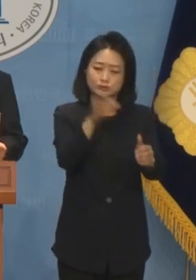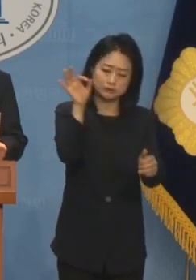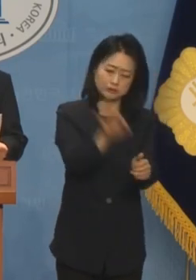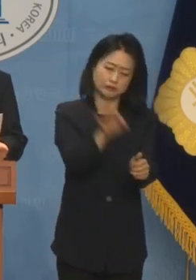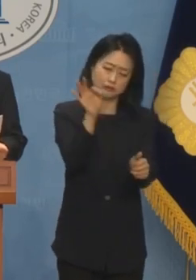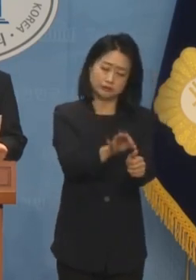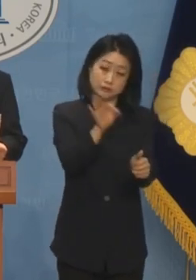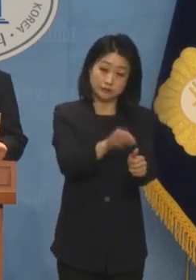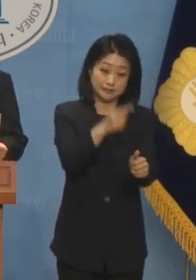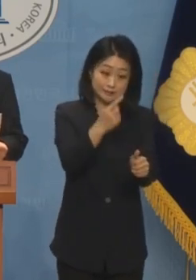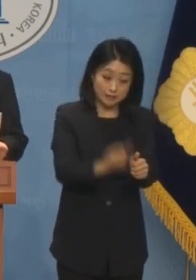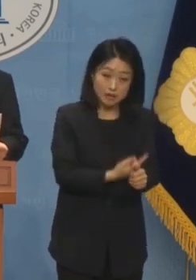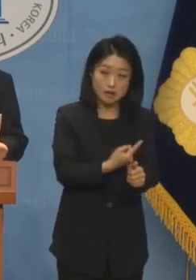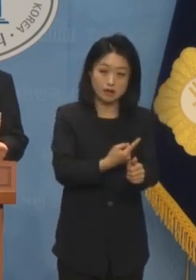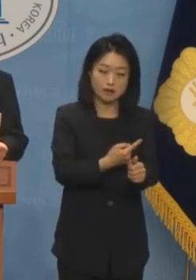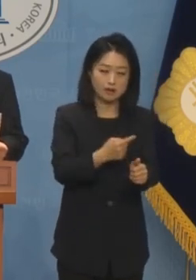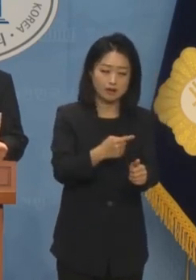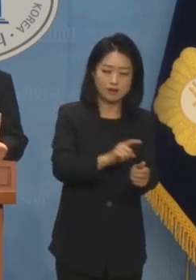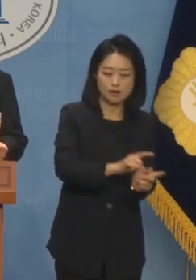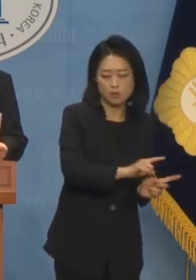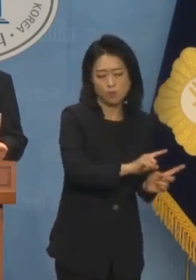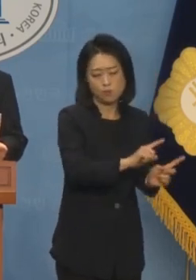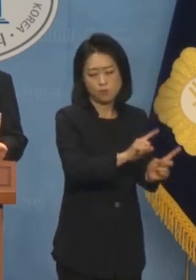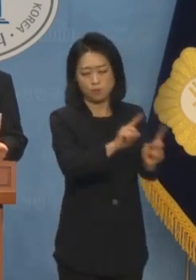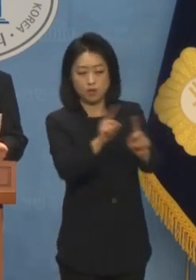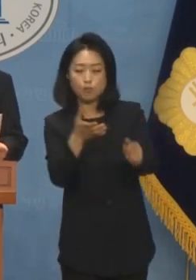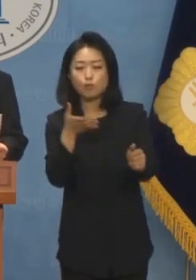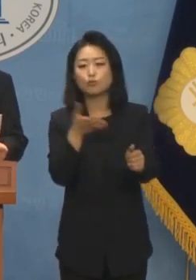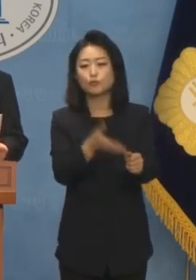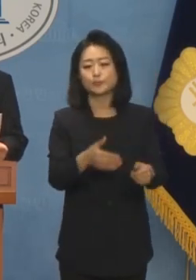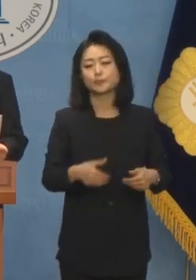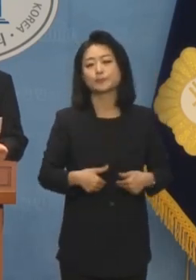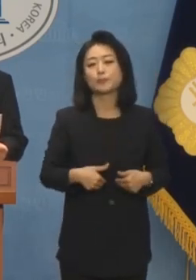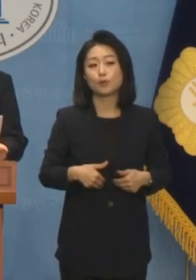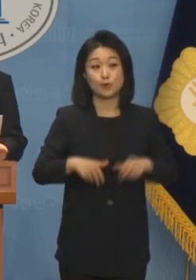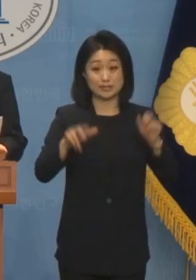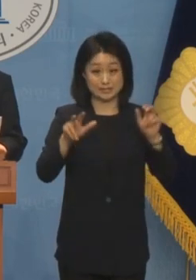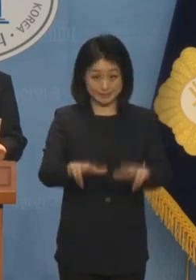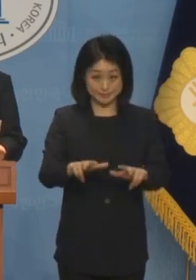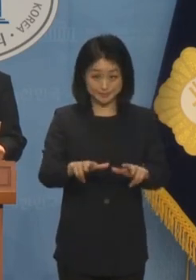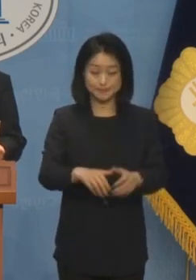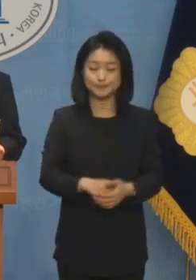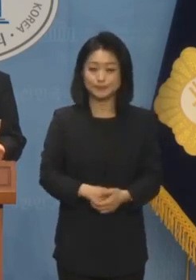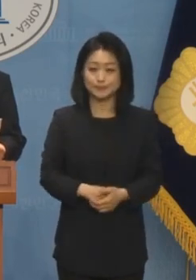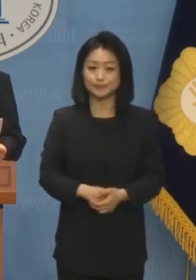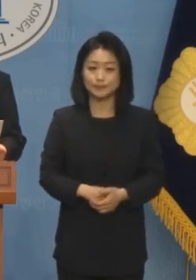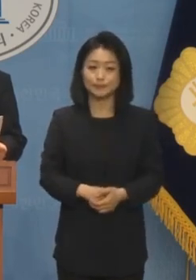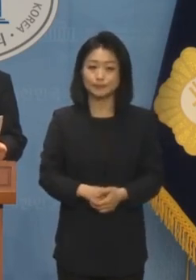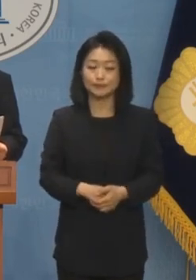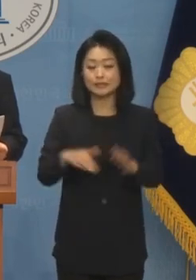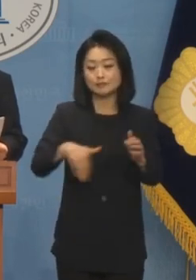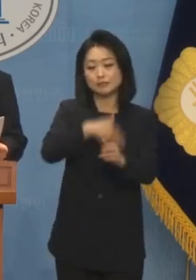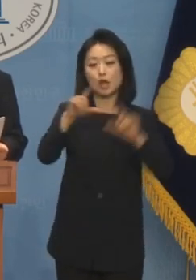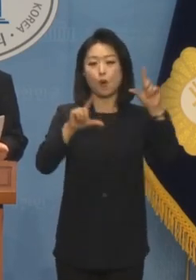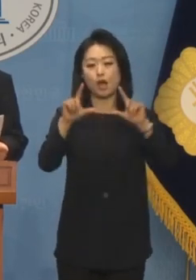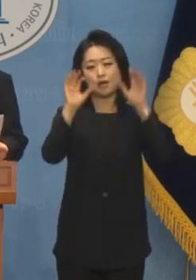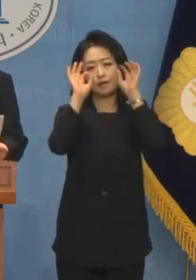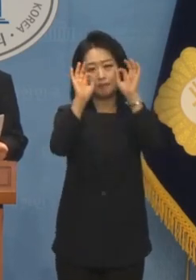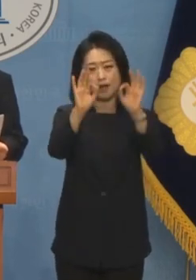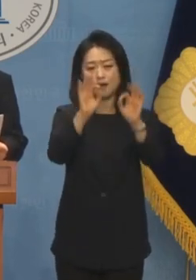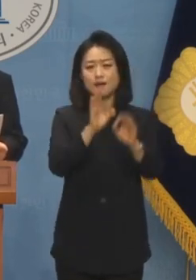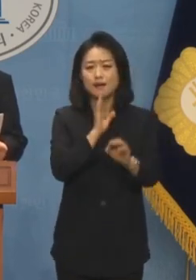내려 진정한 민생 회복에 나서야 할 때가 바로 지금입니다. 상황이